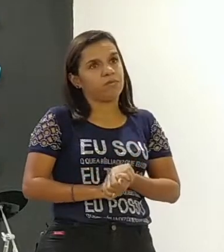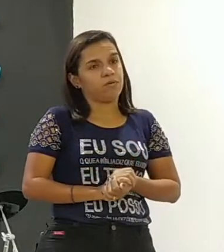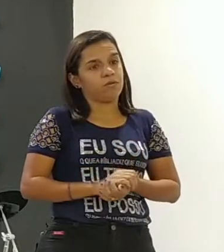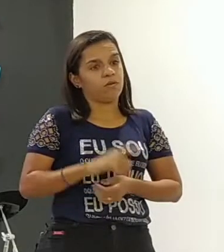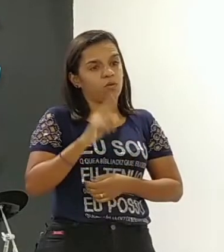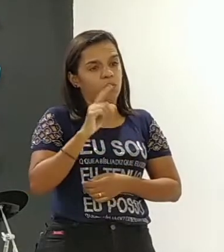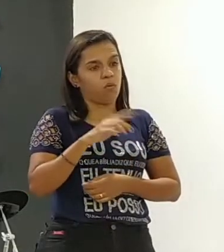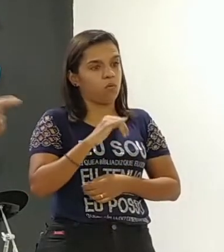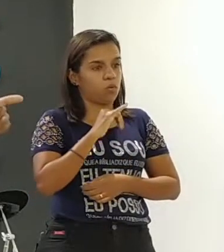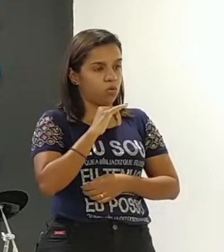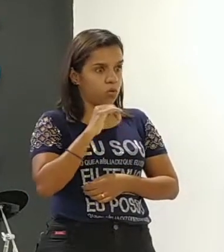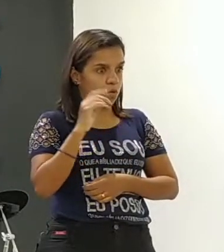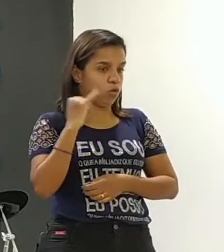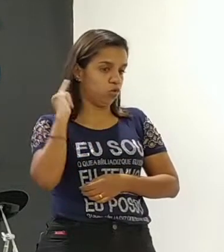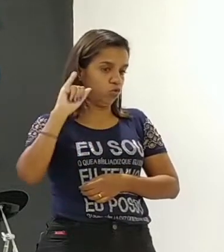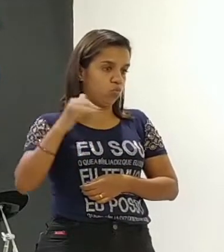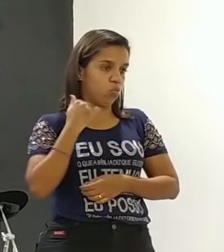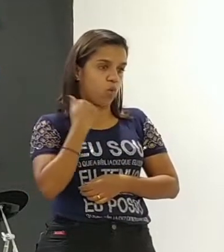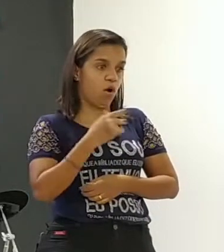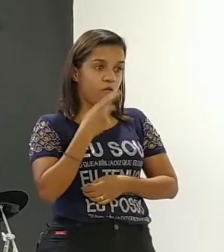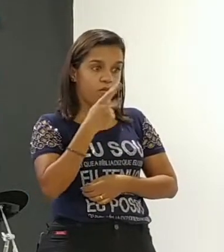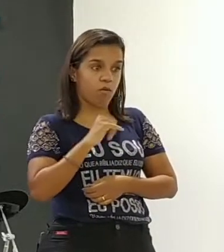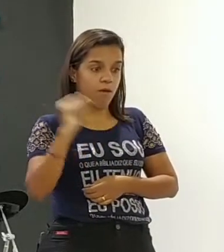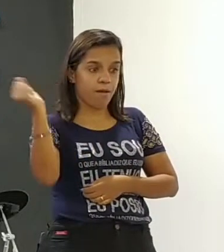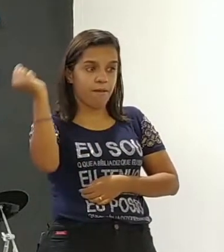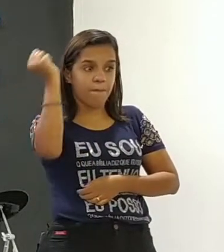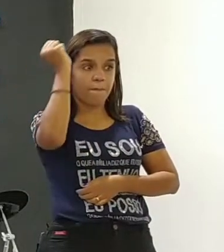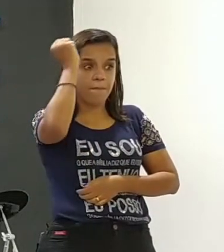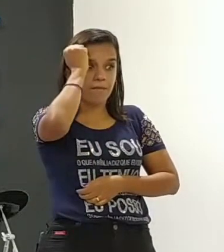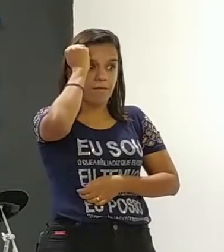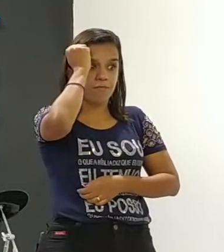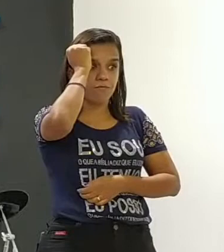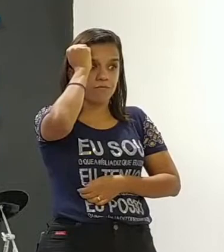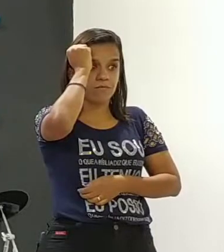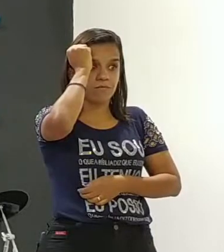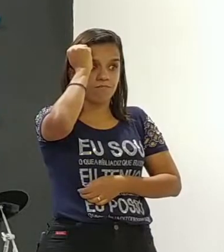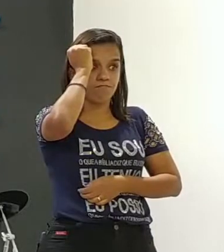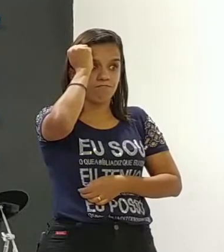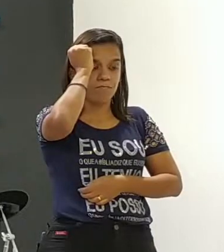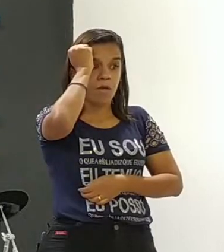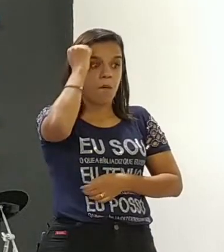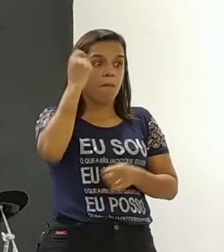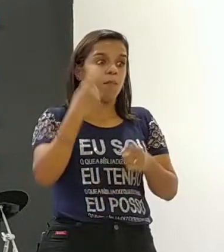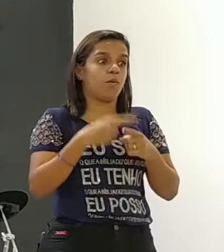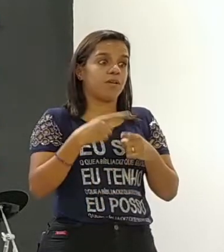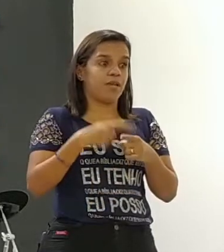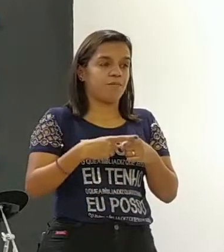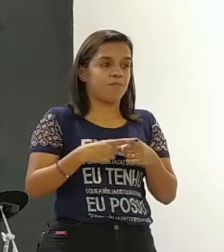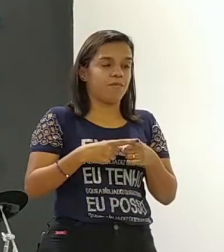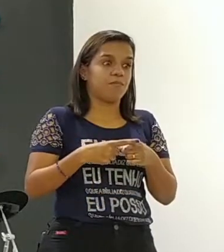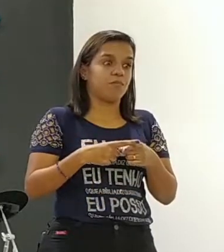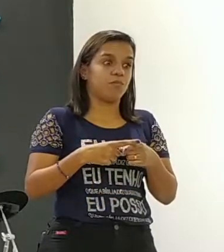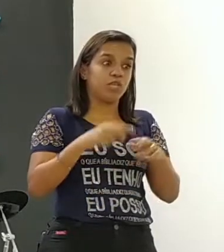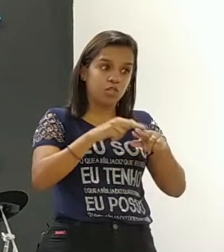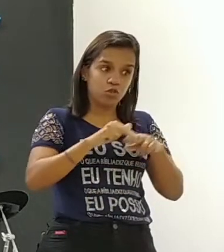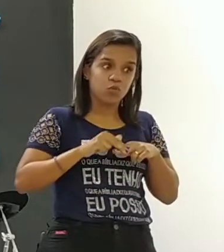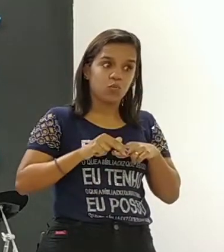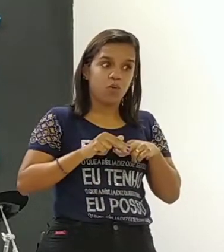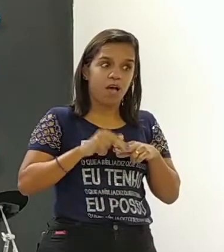e falou: arrependei-vos, pois é chegado o reino dos céus. E por causa disso ela pediu a cabeça